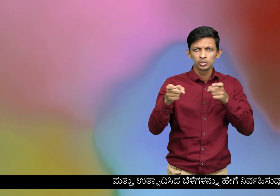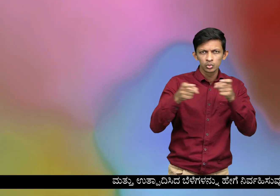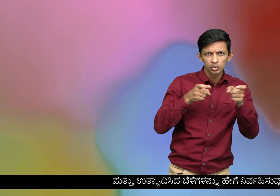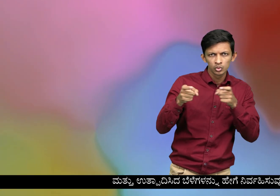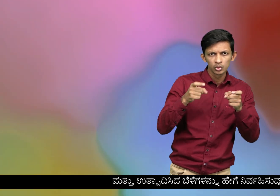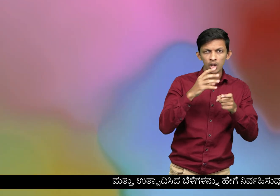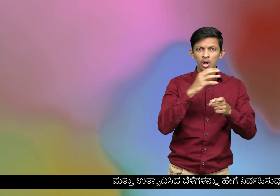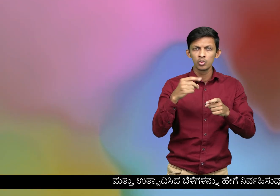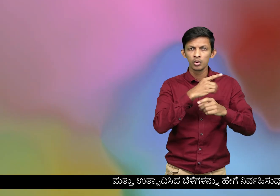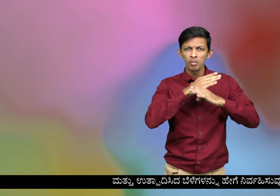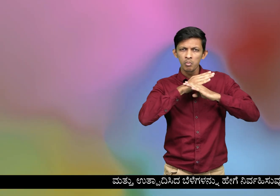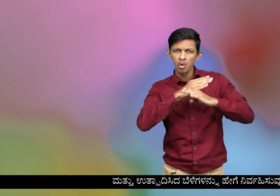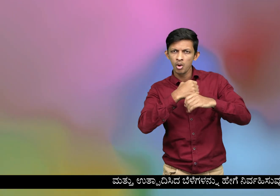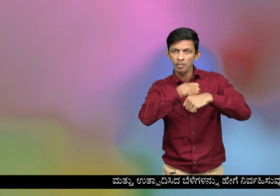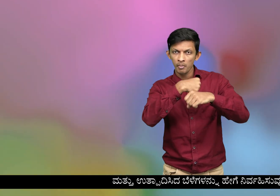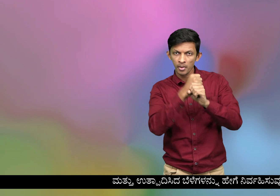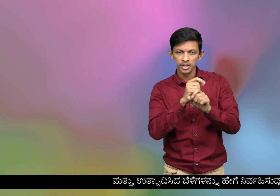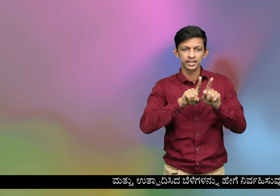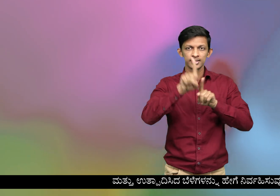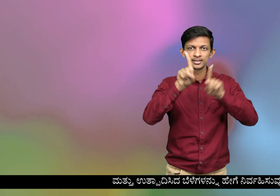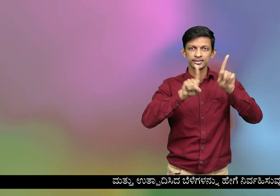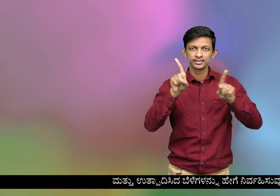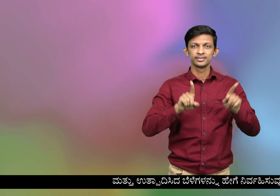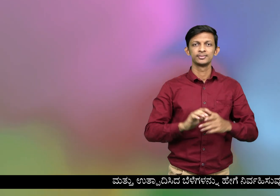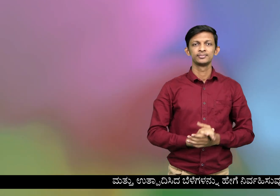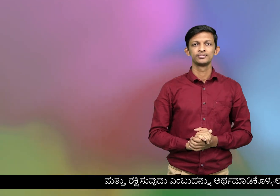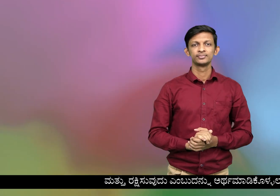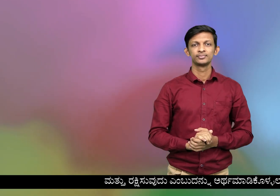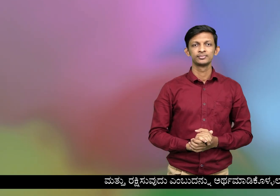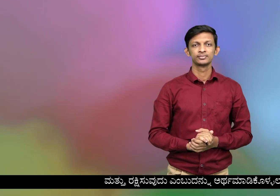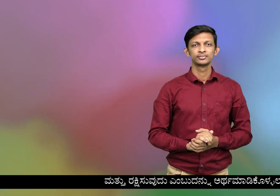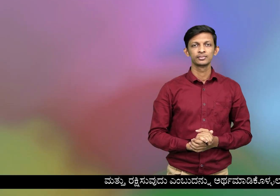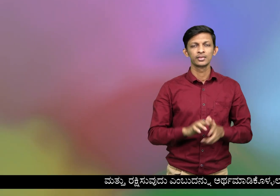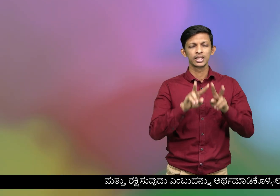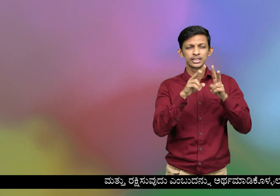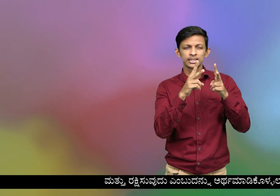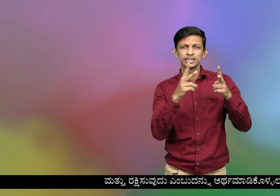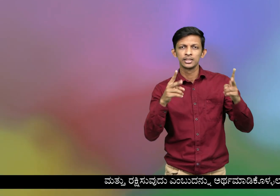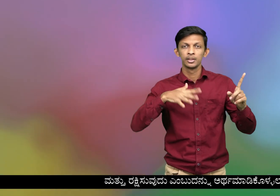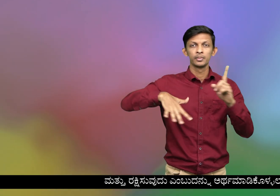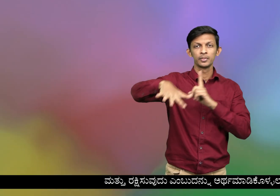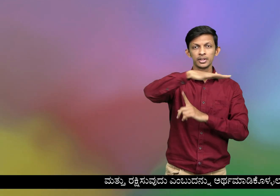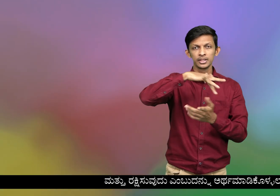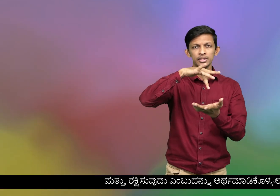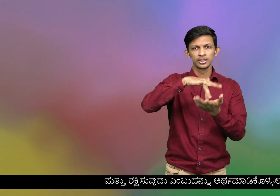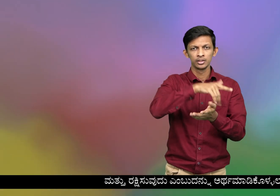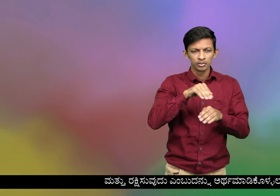ಮತ್ತು ಉತ್ಪಾದಿಸಿದ ಬೆಳೆಗಳನ್ನು ಹೇಗೆ ನಿರ್ವಹಿಸುವುದು ಮತ್ತು ರಕ್ಷಿಸುವುದು ಎಂಬುದನ್ನು ಅರ್ಥ